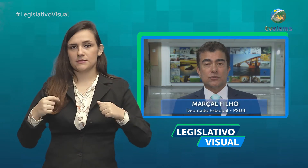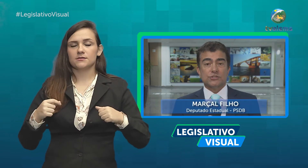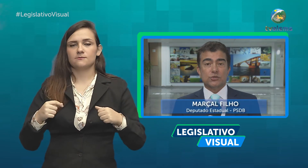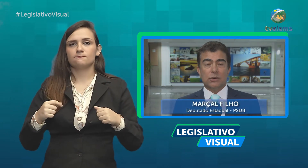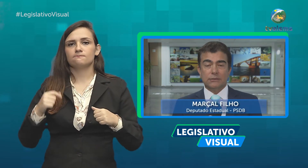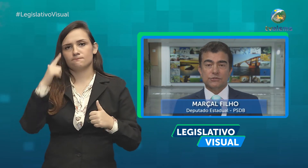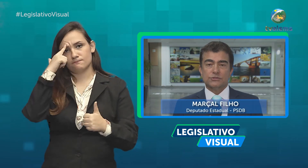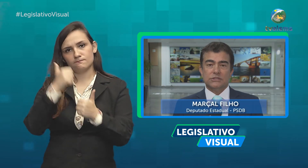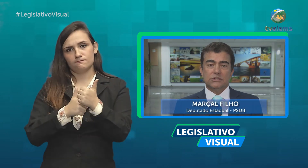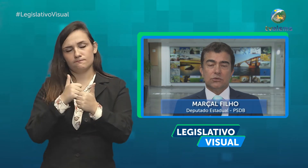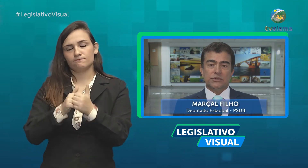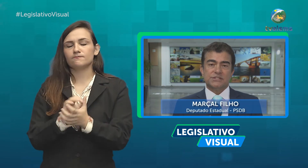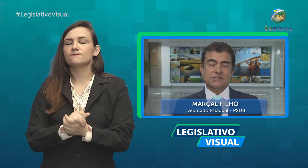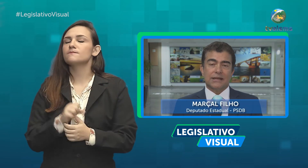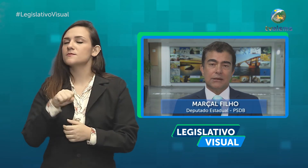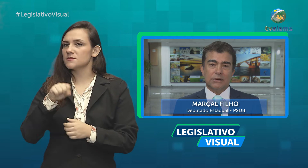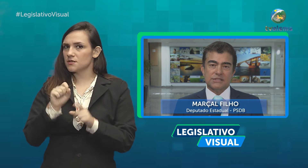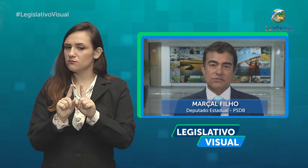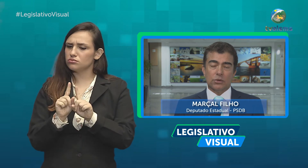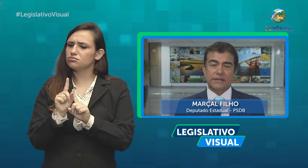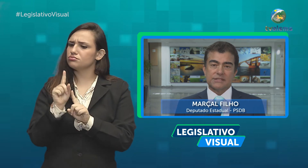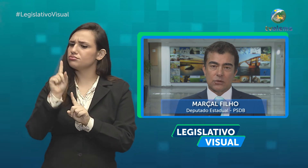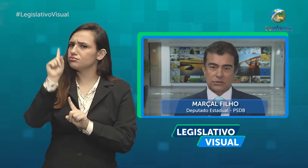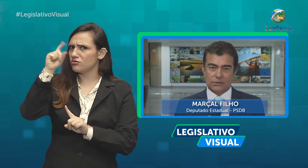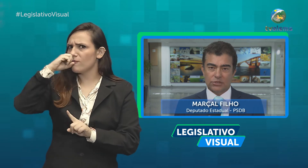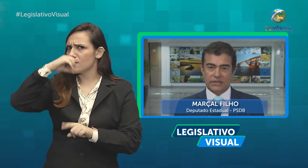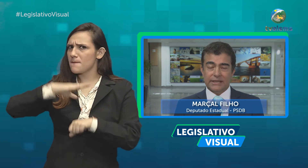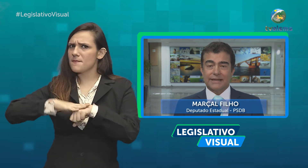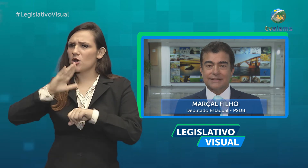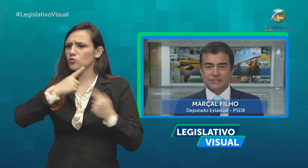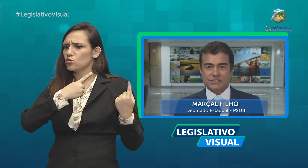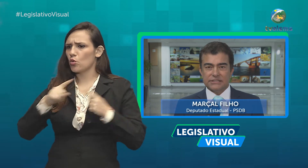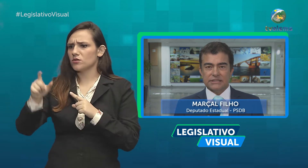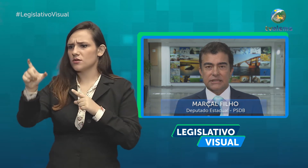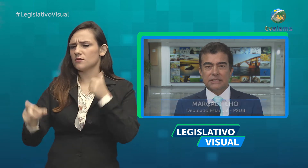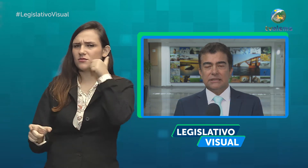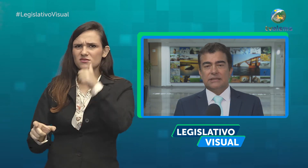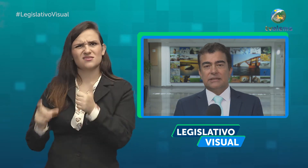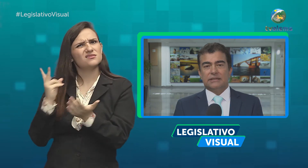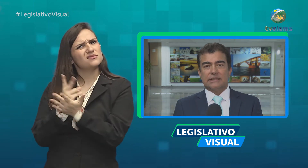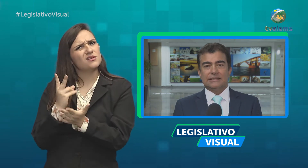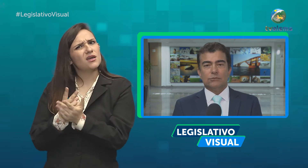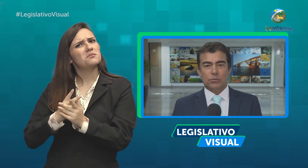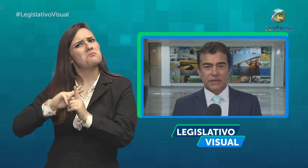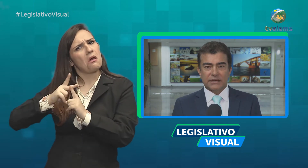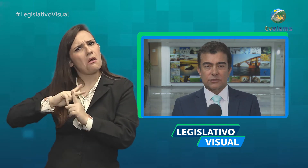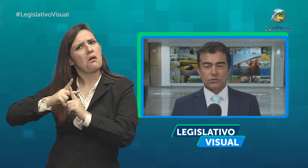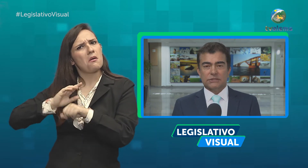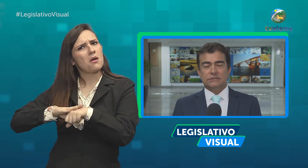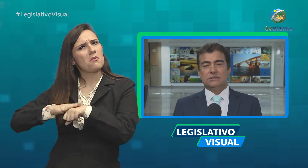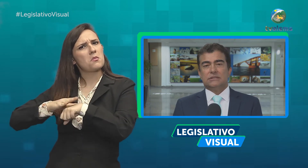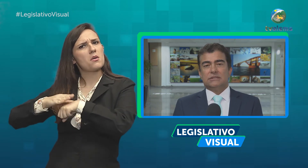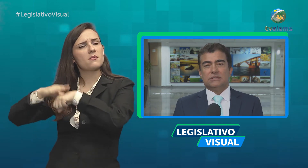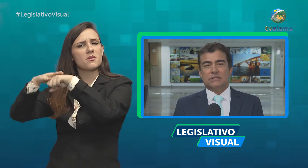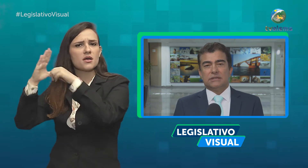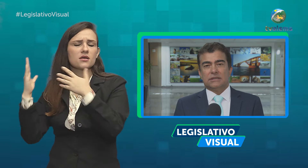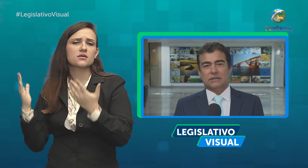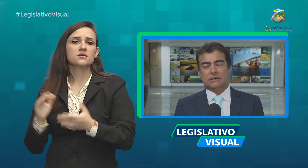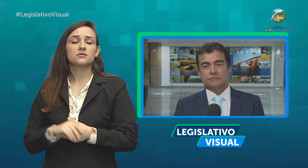Infelizmente, nós continuamos com índices alarmantes de violência contra a mulher. E a cada dia, a cada momento, né?